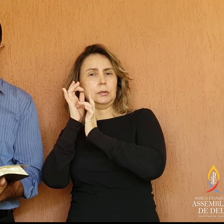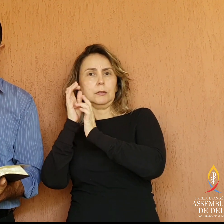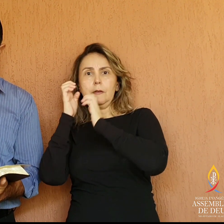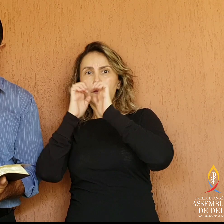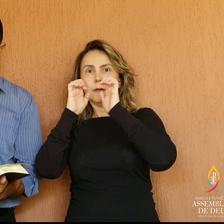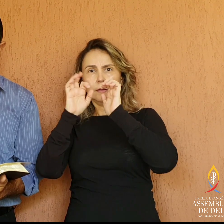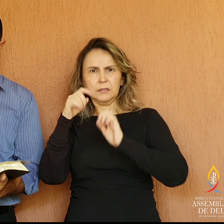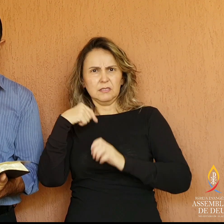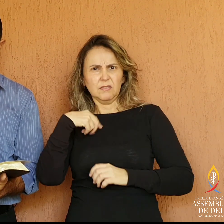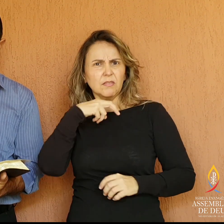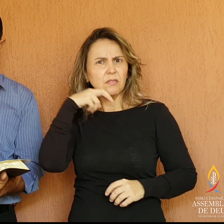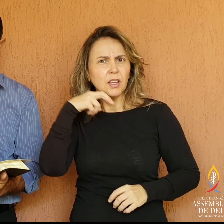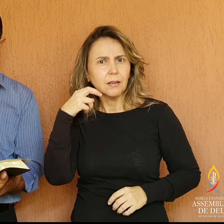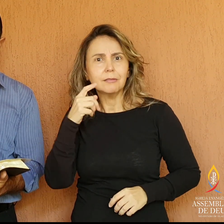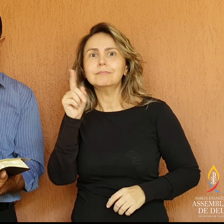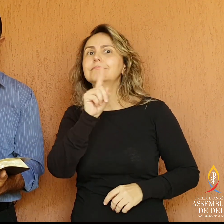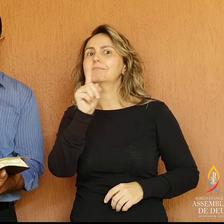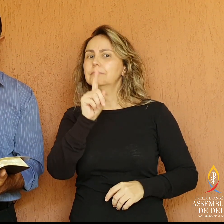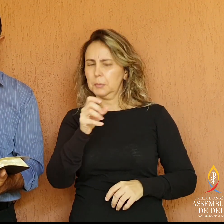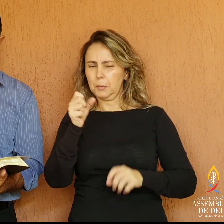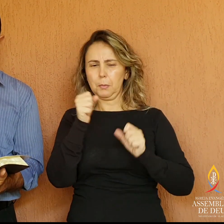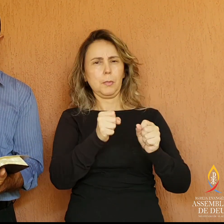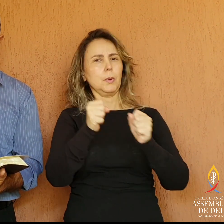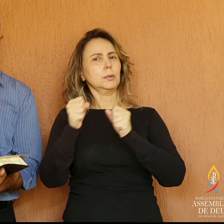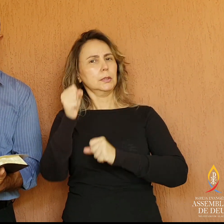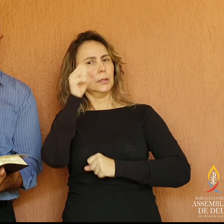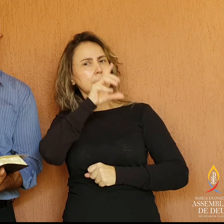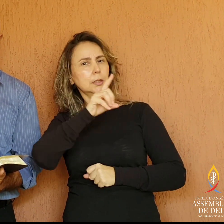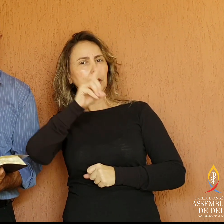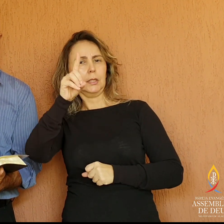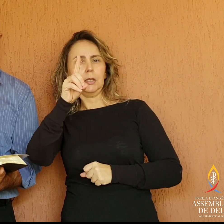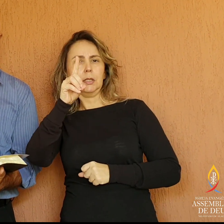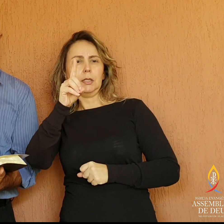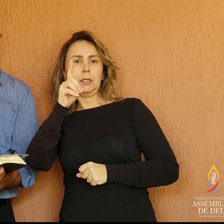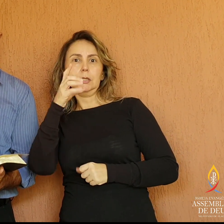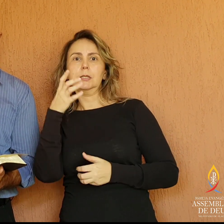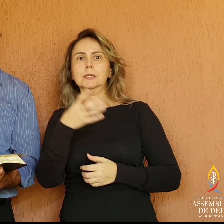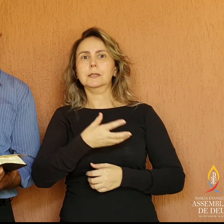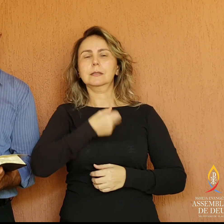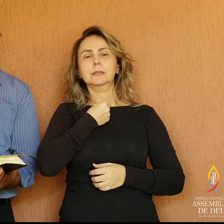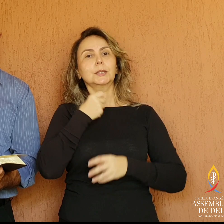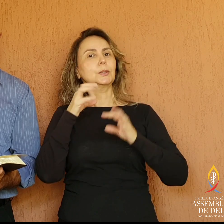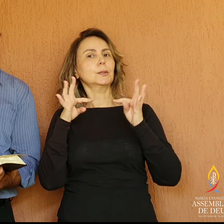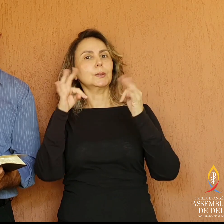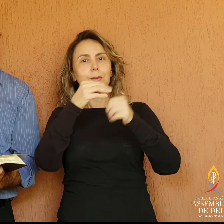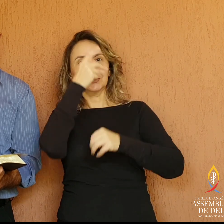é poder de Deus para a salvação de todo aquele que crê,